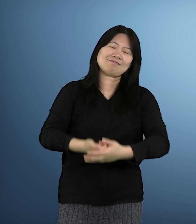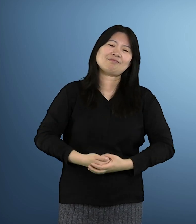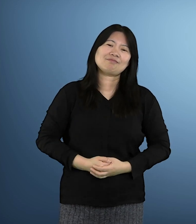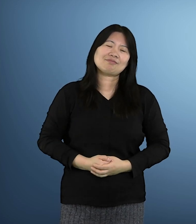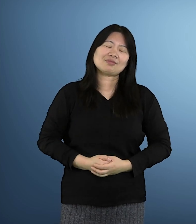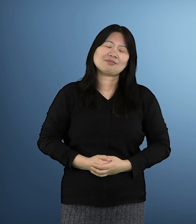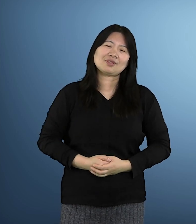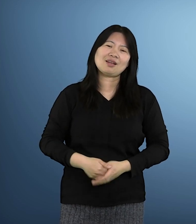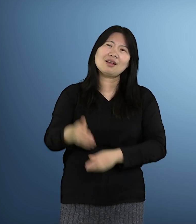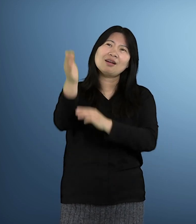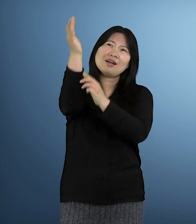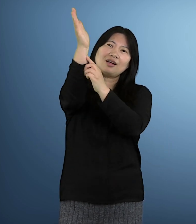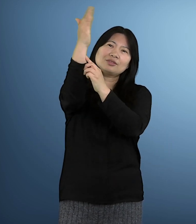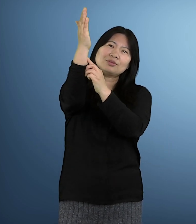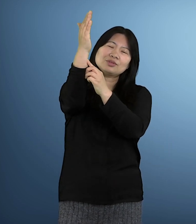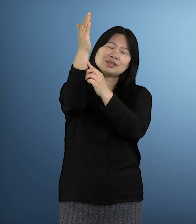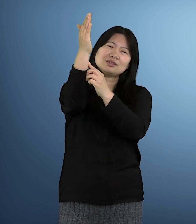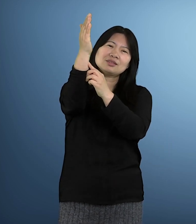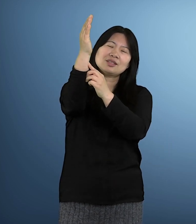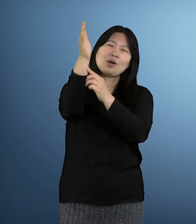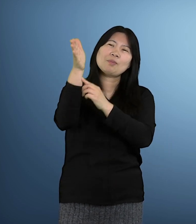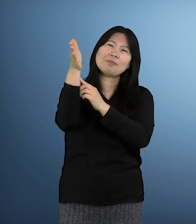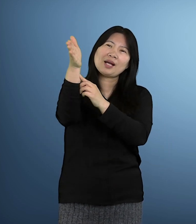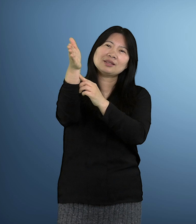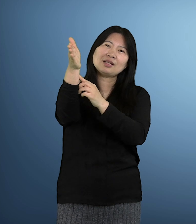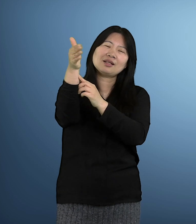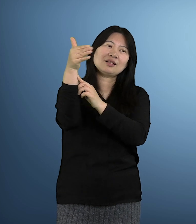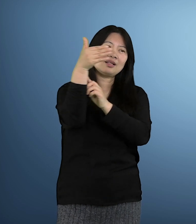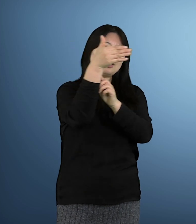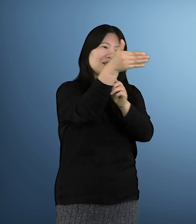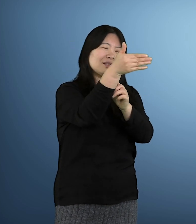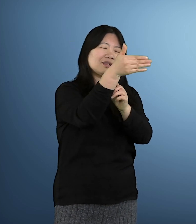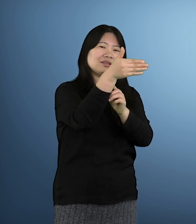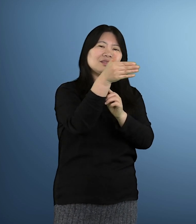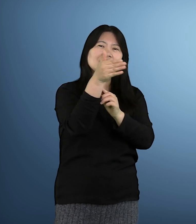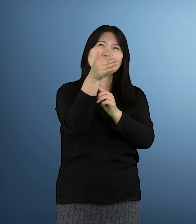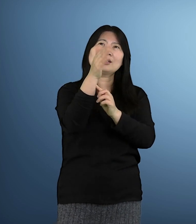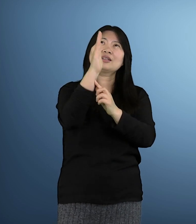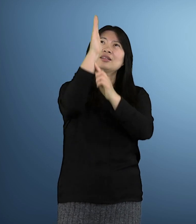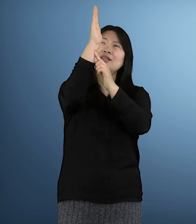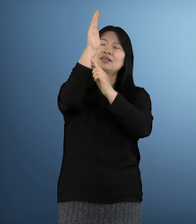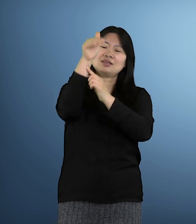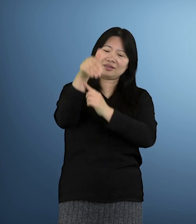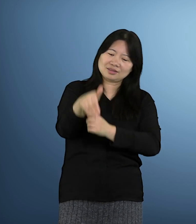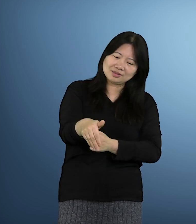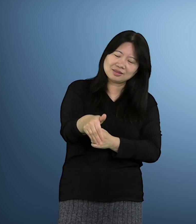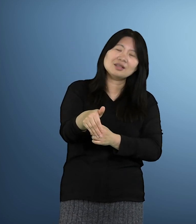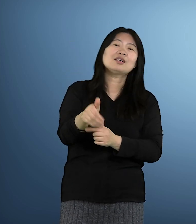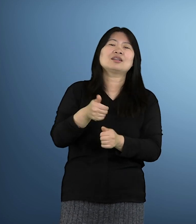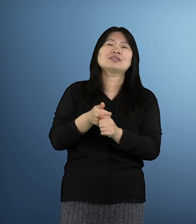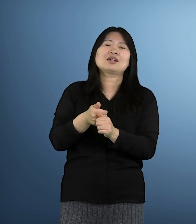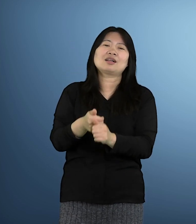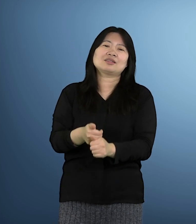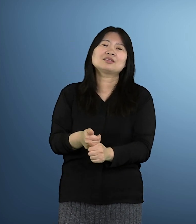돛을 어느 방향으로 달았느냐에 따라서 배는 동쪽으로도 갈 수